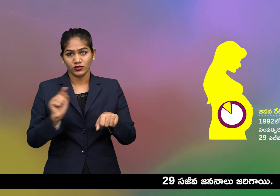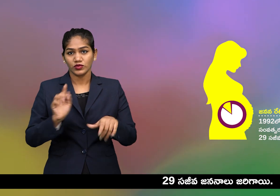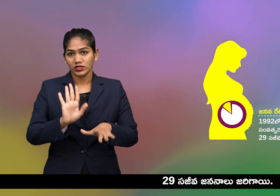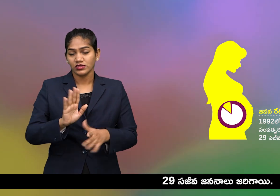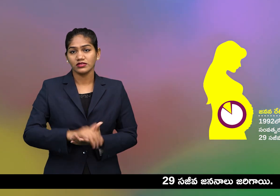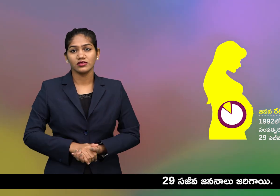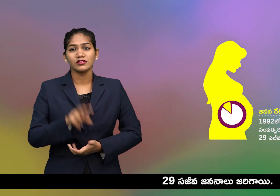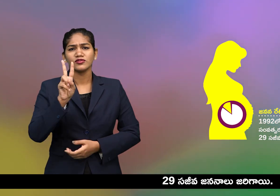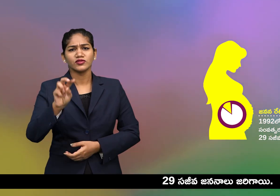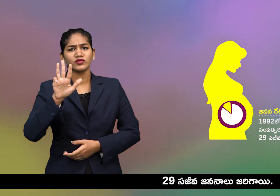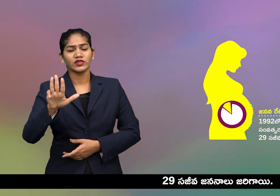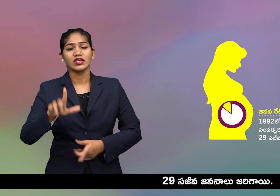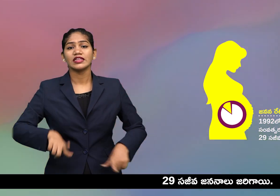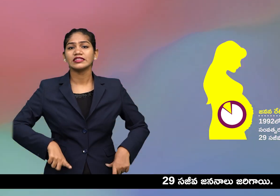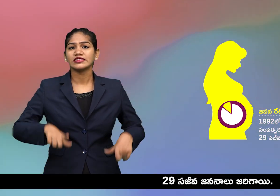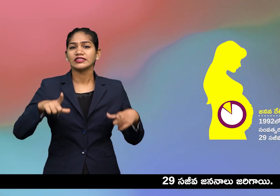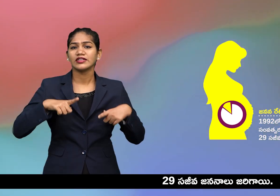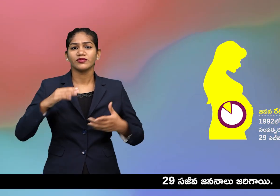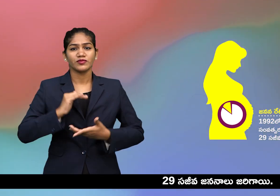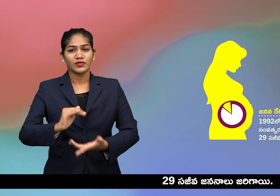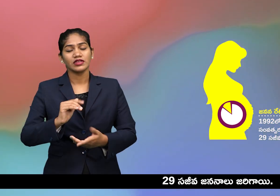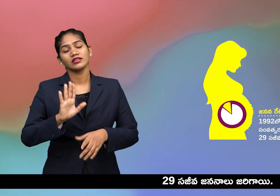29 సజీవ జననాలు జరిగాయి.